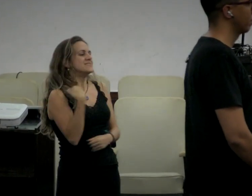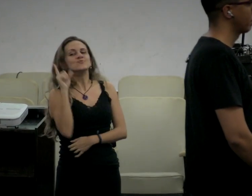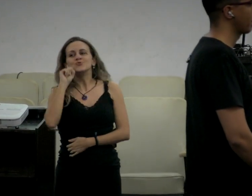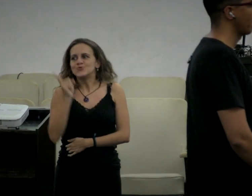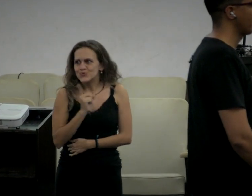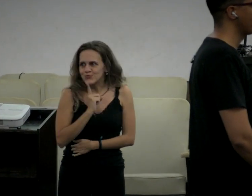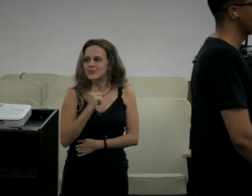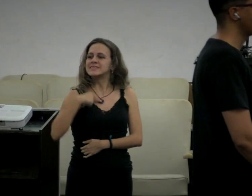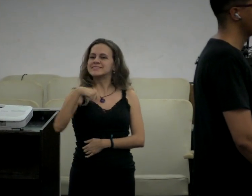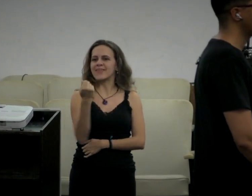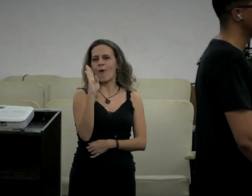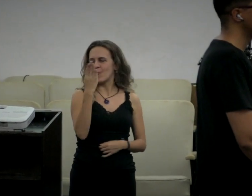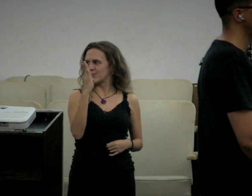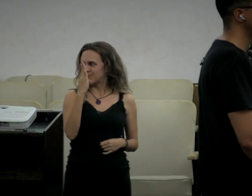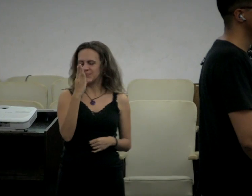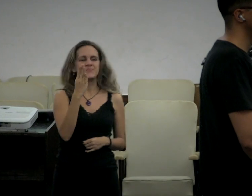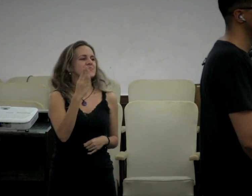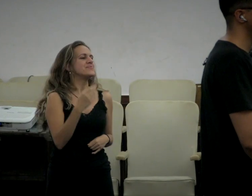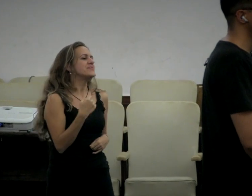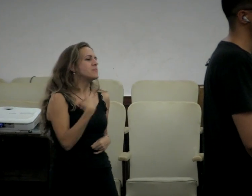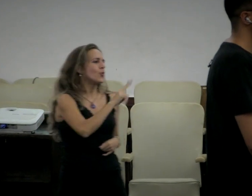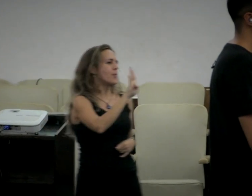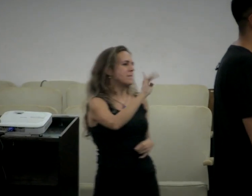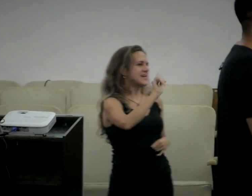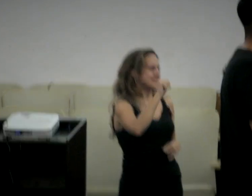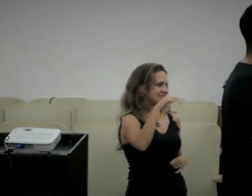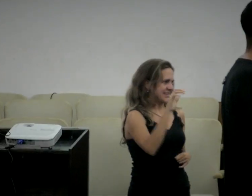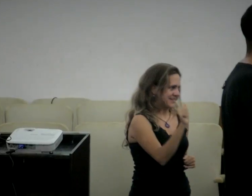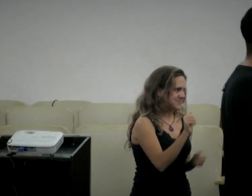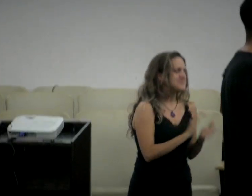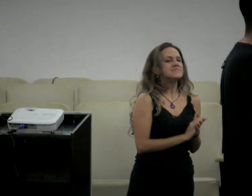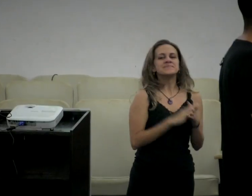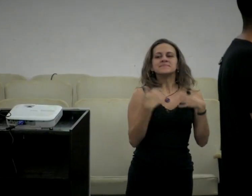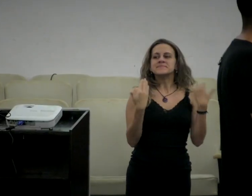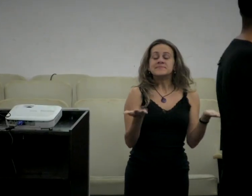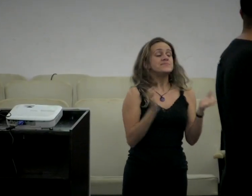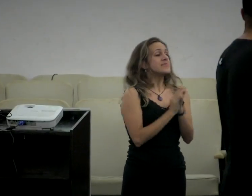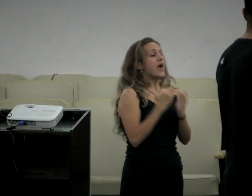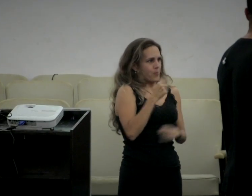Olá, eu sou de Porto Alegre. O meu nome é Bianca.